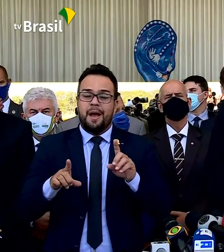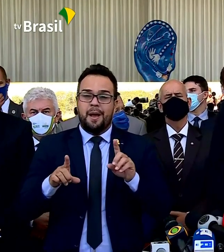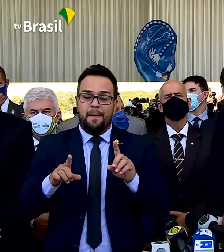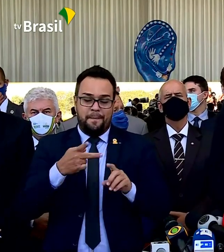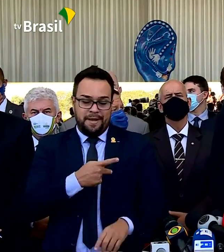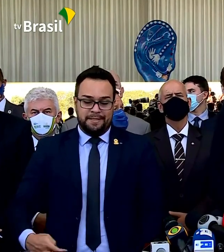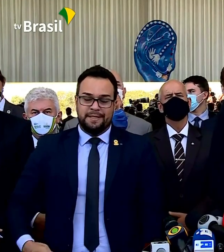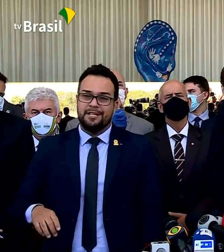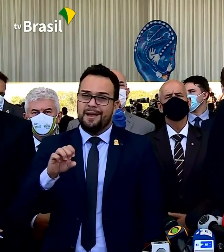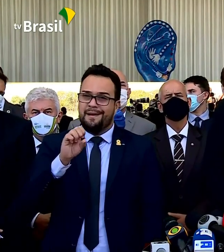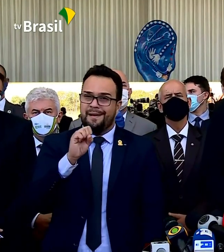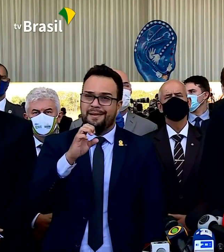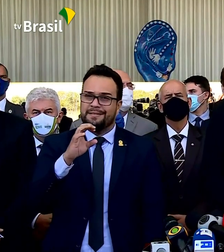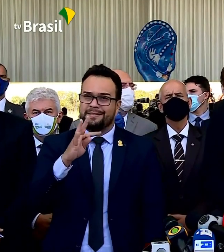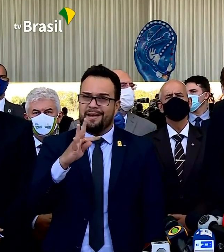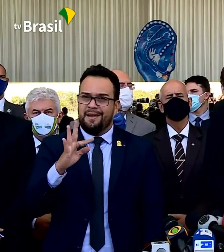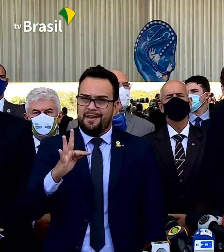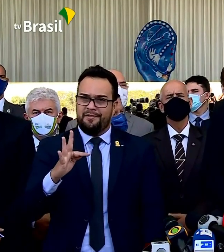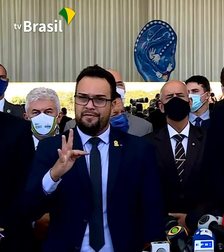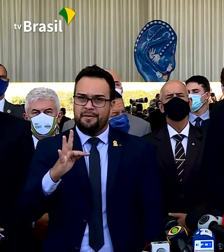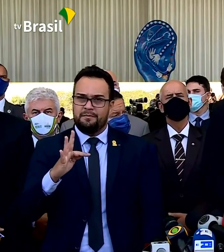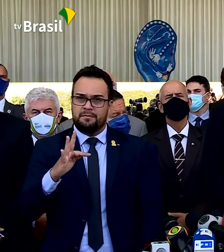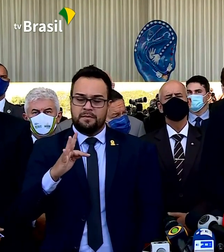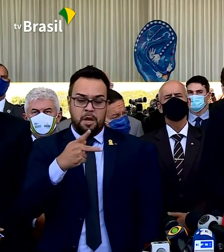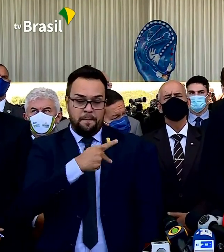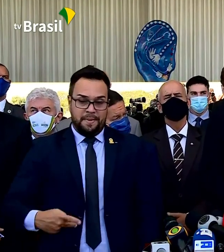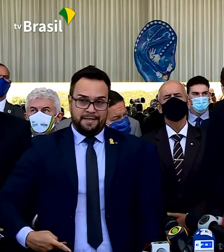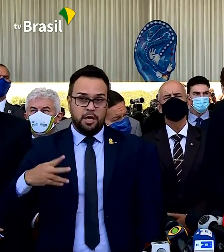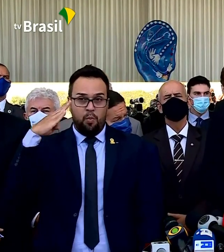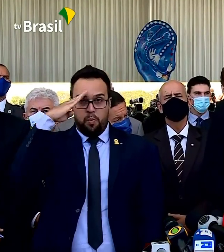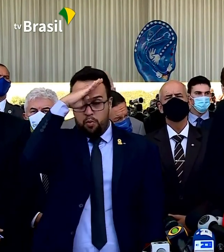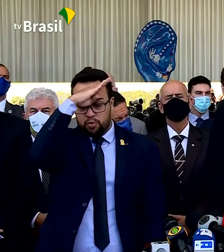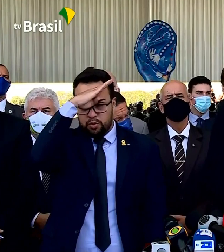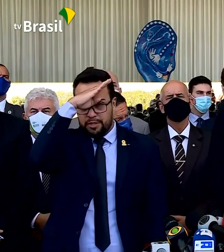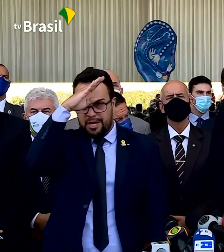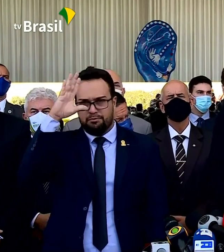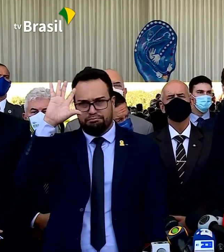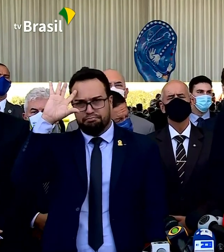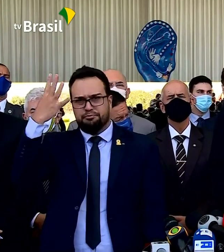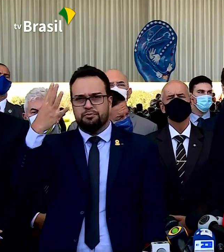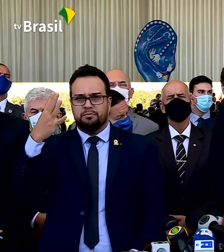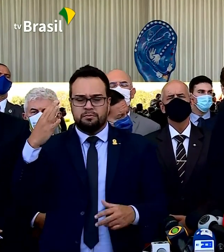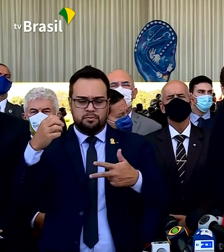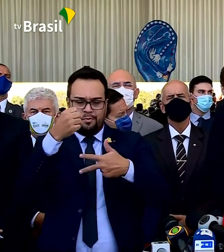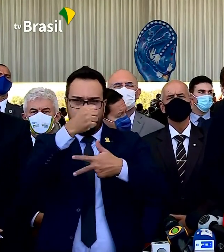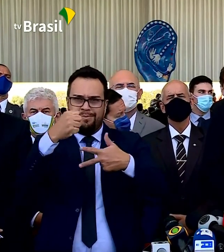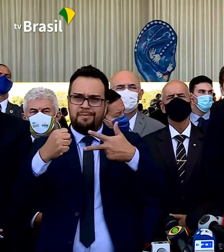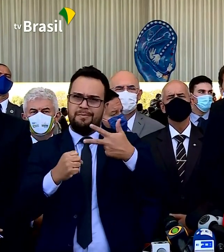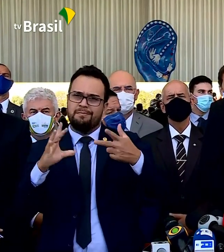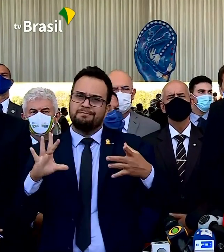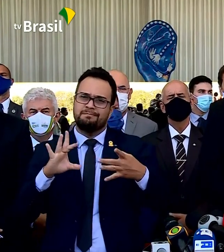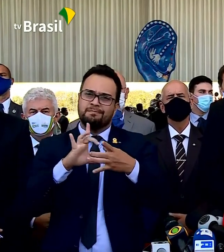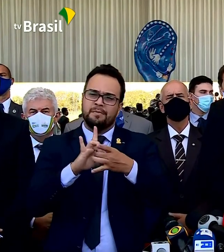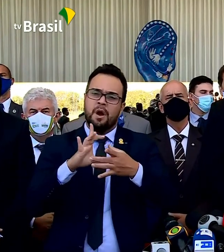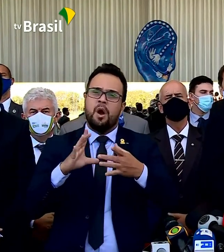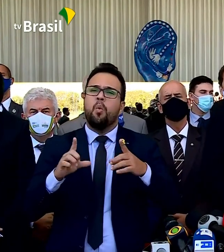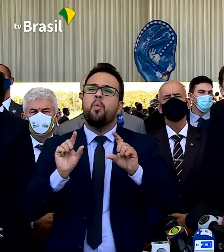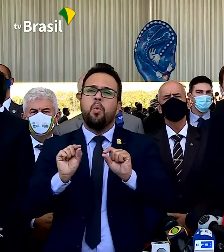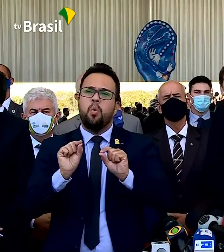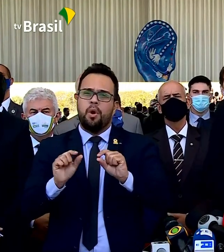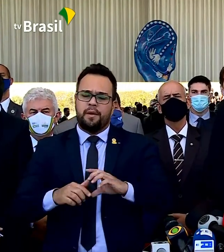Federal, fica decidido pelo senhor presidente da República, junto com os demais poderes, a constituição